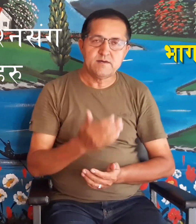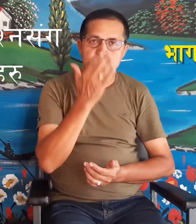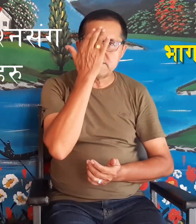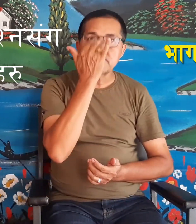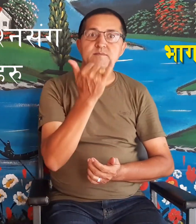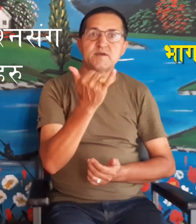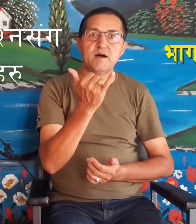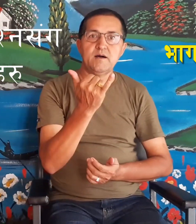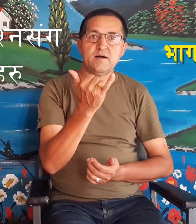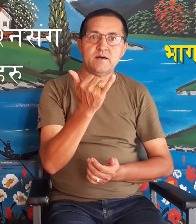किन